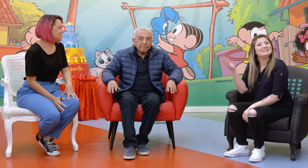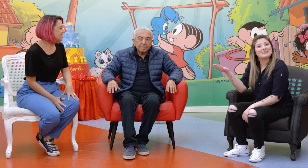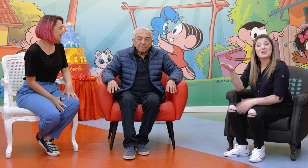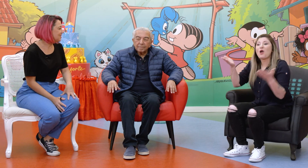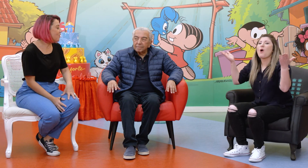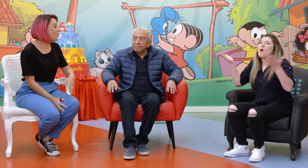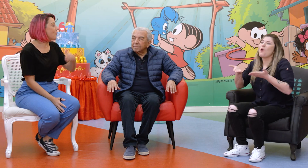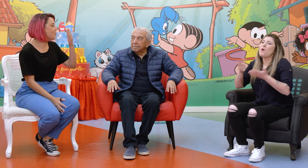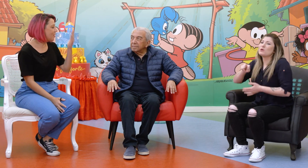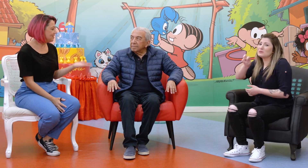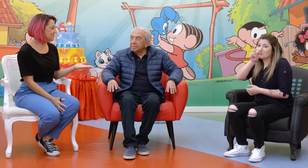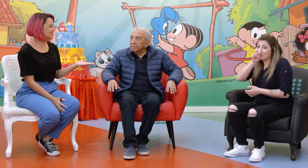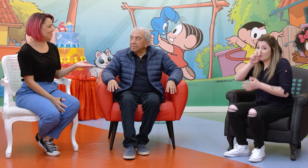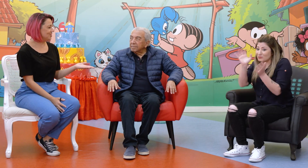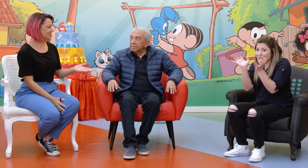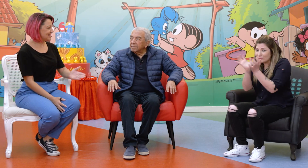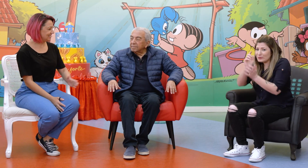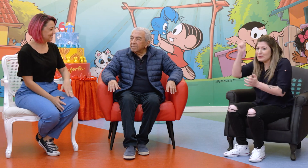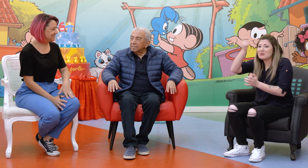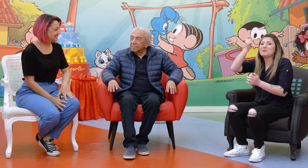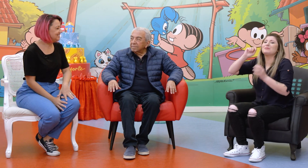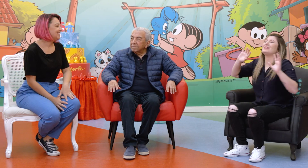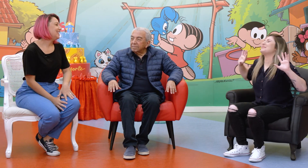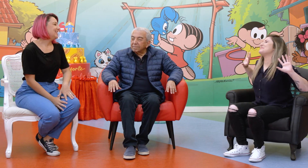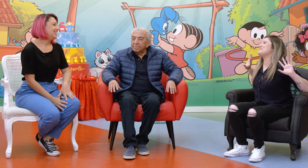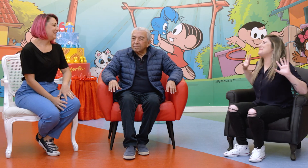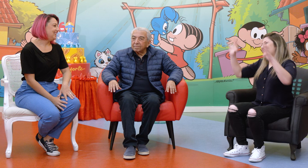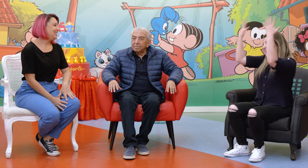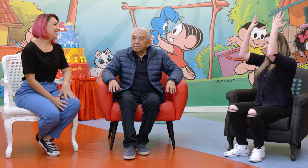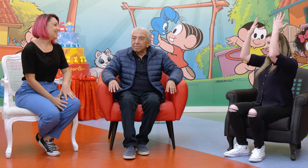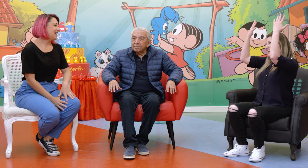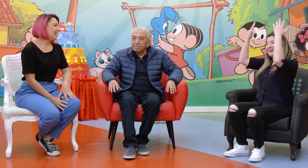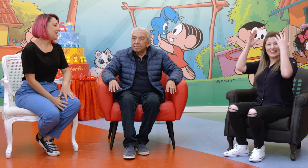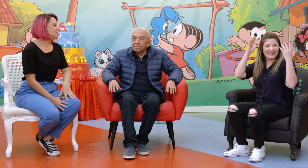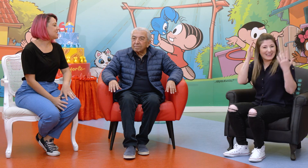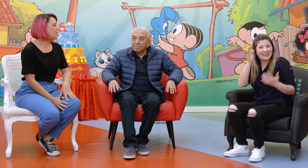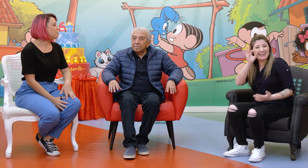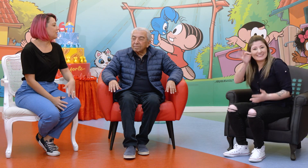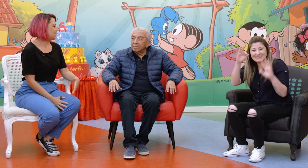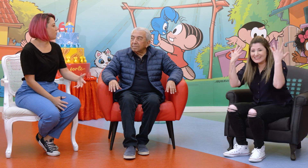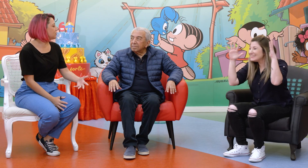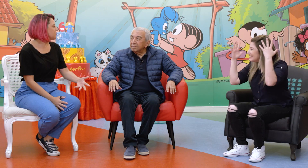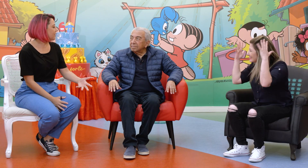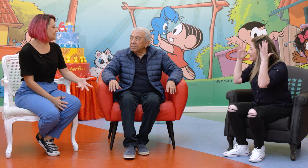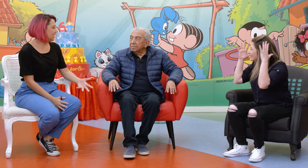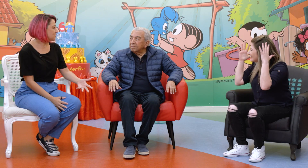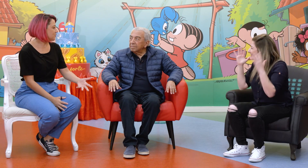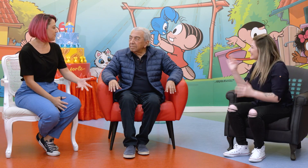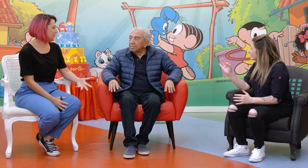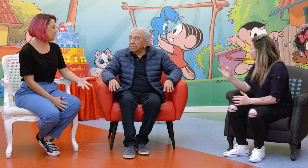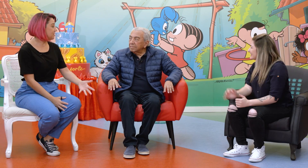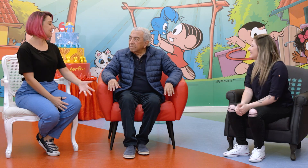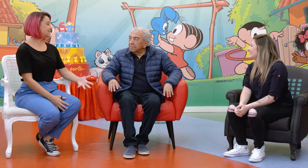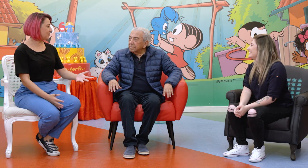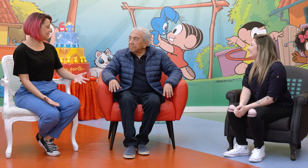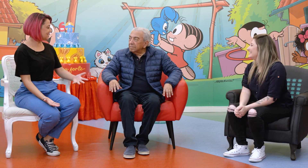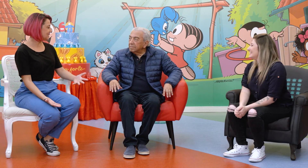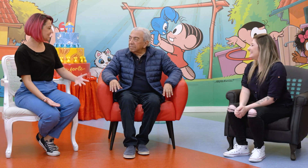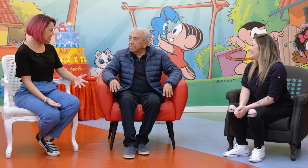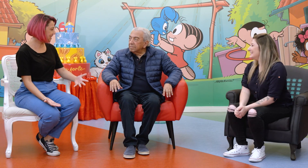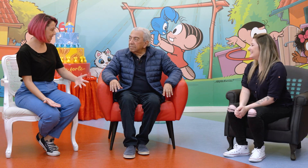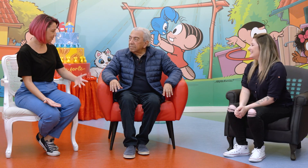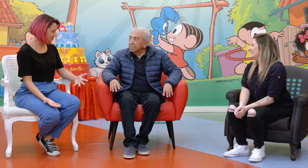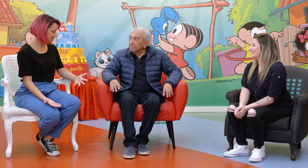Bom, agora a gente está aqui com o Maurício de Souza e a gente está num momento de festa, é isso? Fazendo aniversário